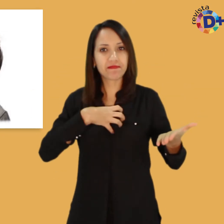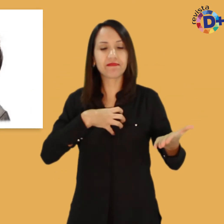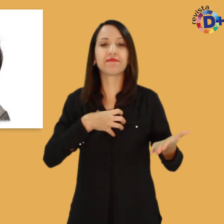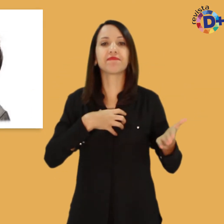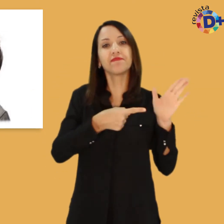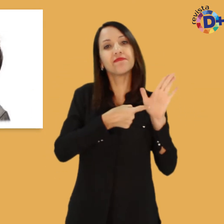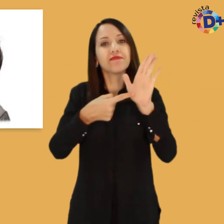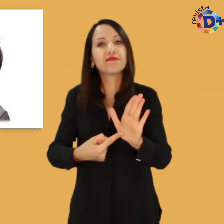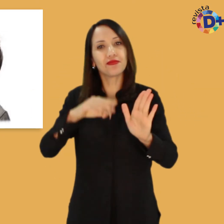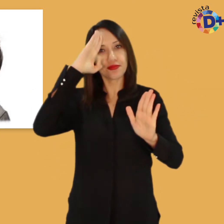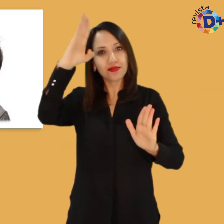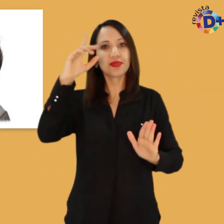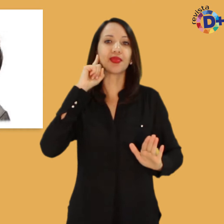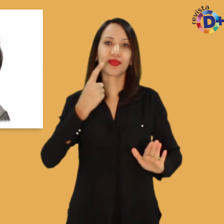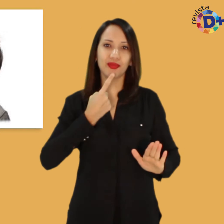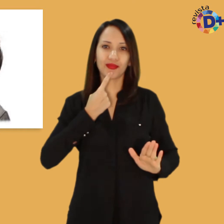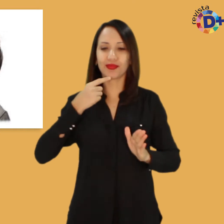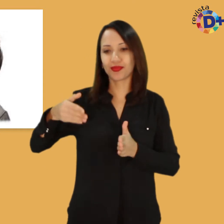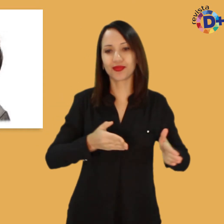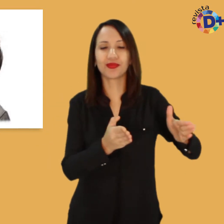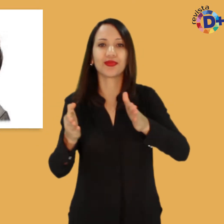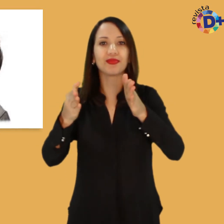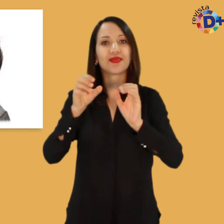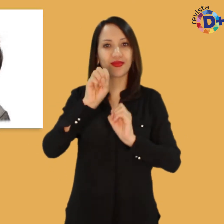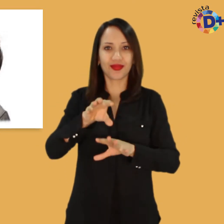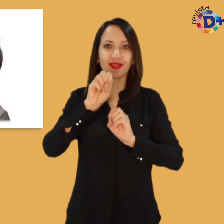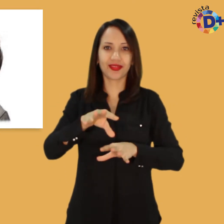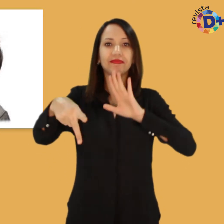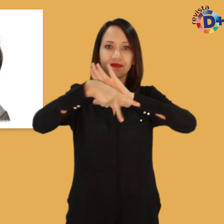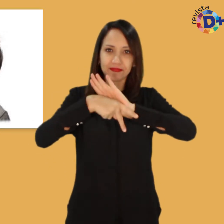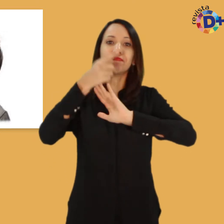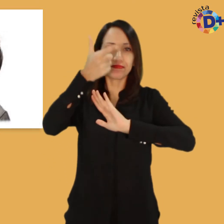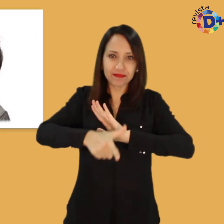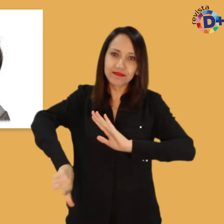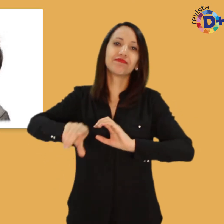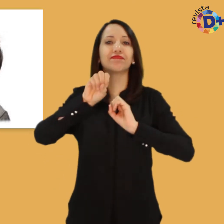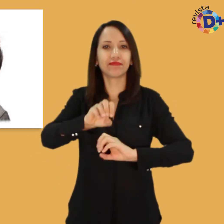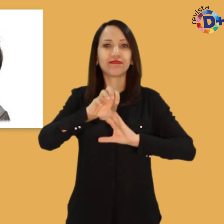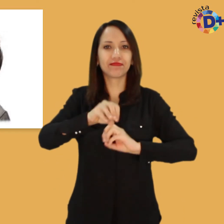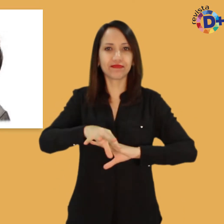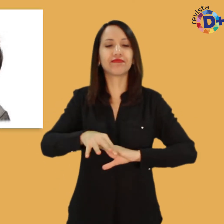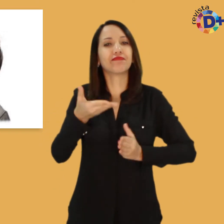surdos, prioritariamente, o caminho da educação, reeducação ou reabilitação